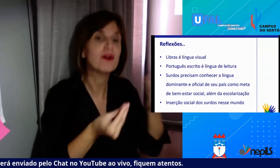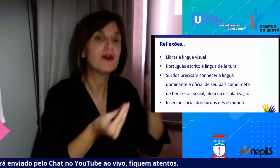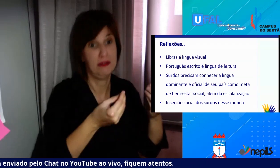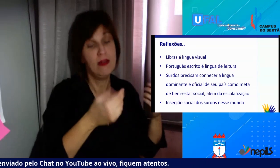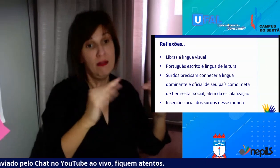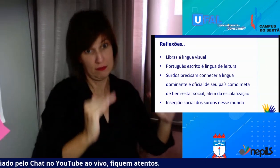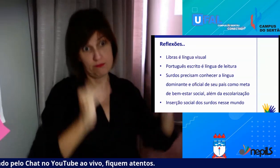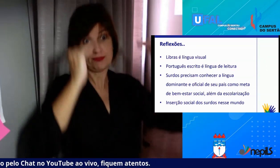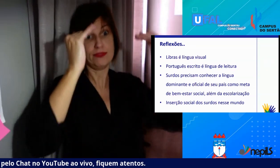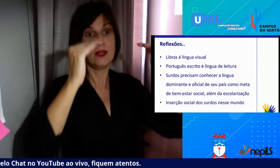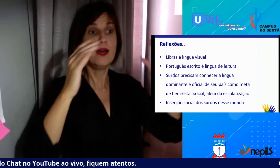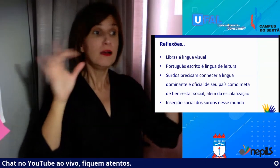dos materiais.